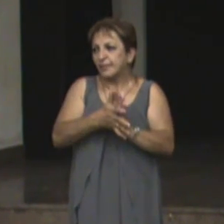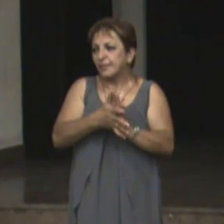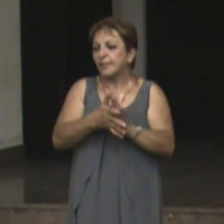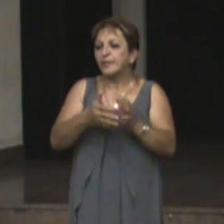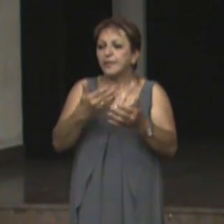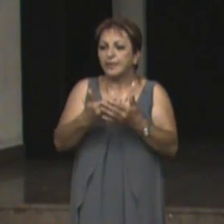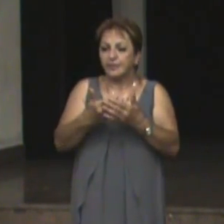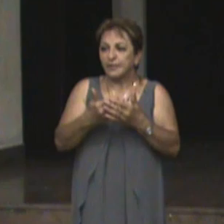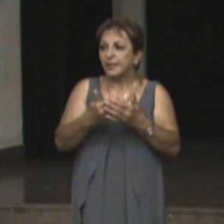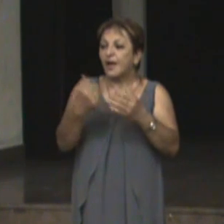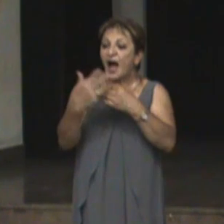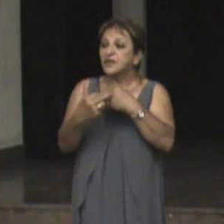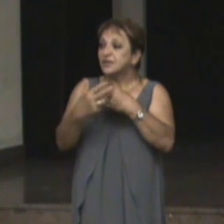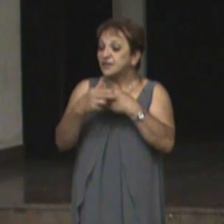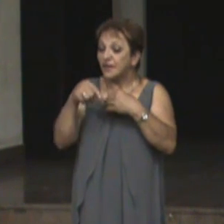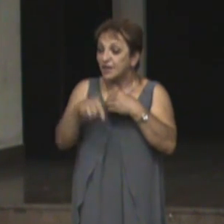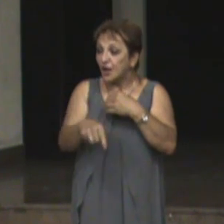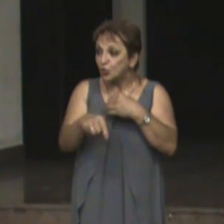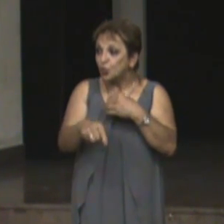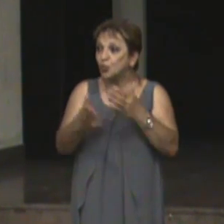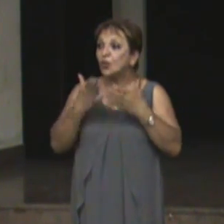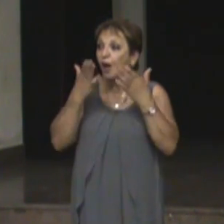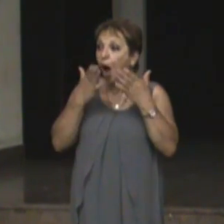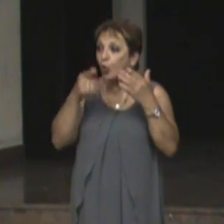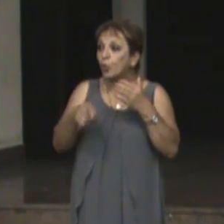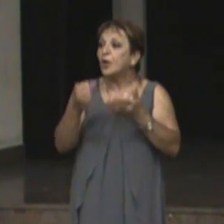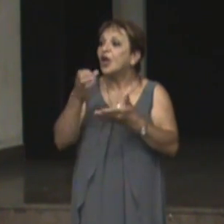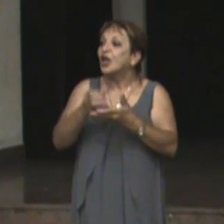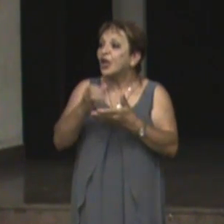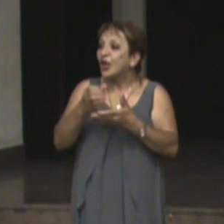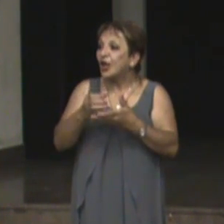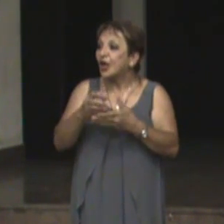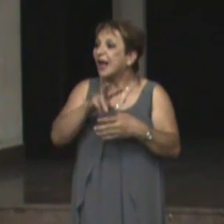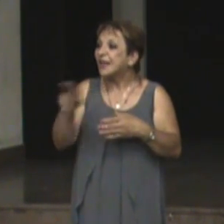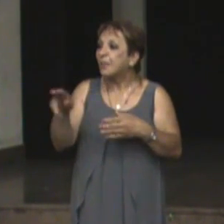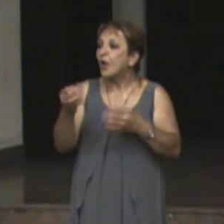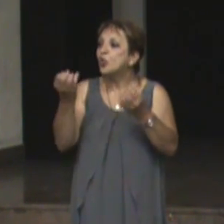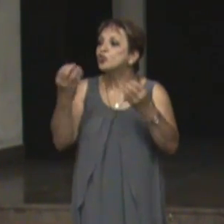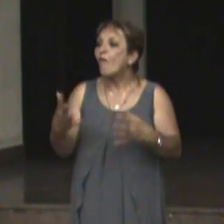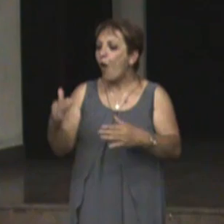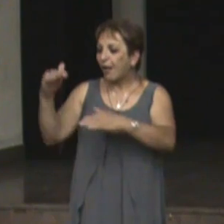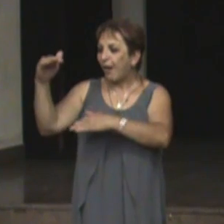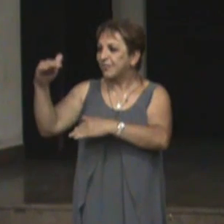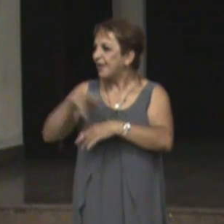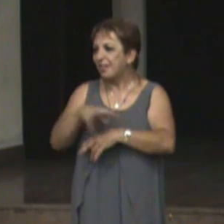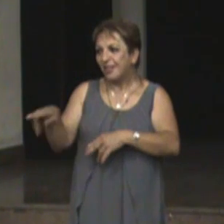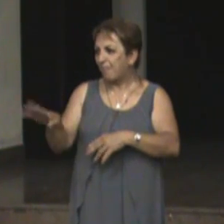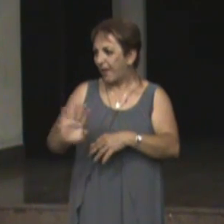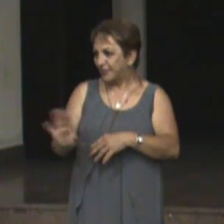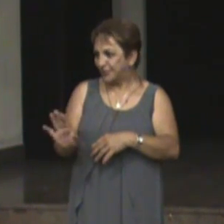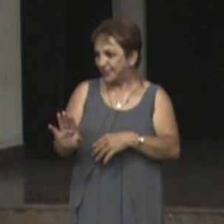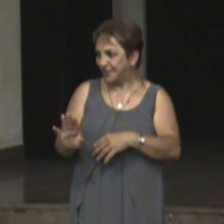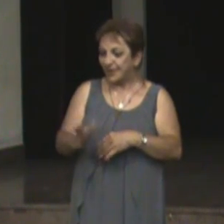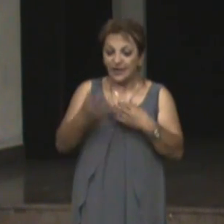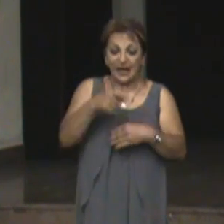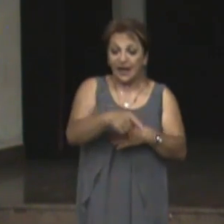որ ավետարանի ընթերցանությունը սովորական գրքի կամ սովորական հոդվածի կամ նյութի ընթերցանություն չի։ Որտեւ եթե